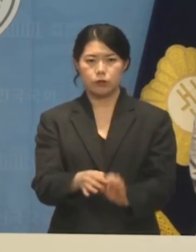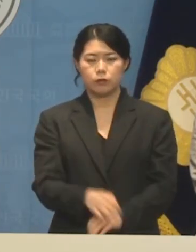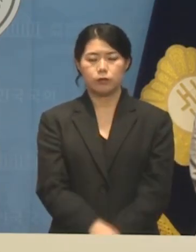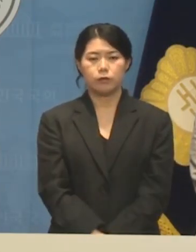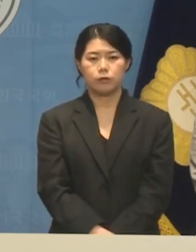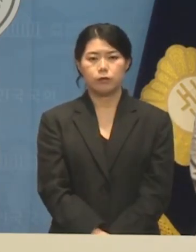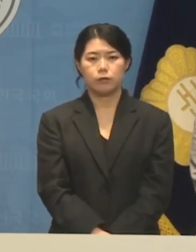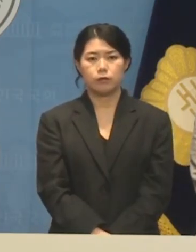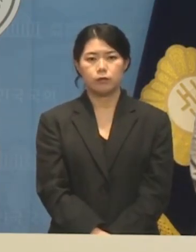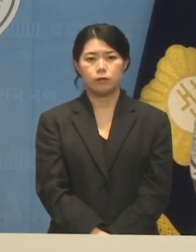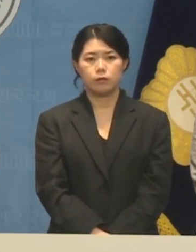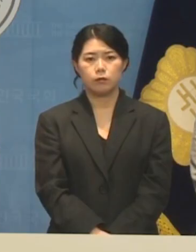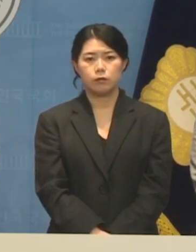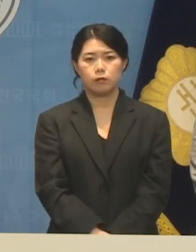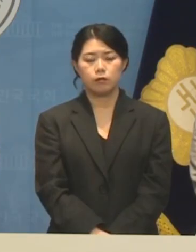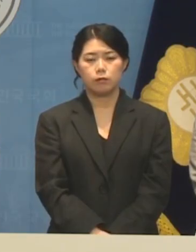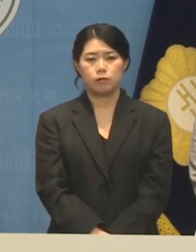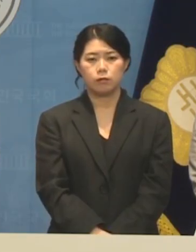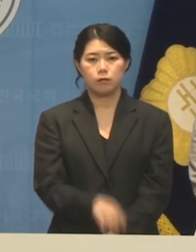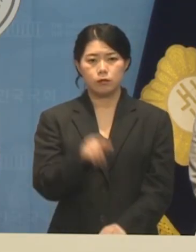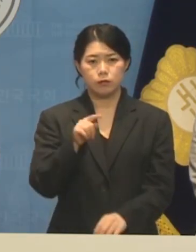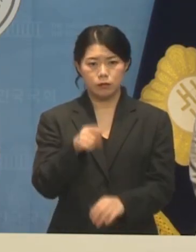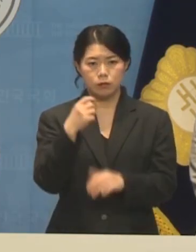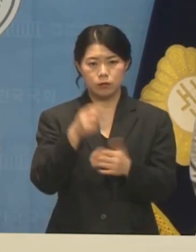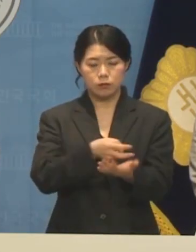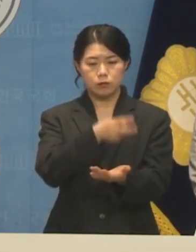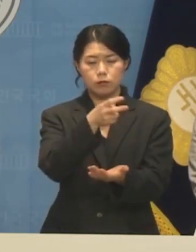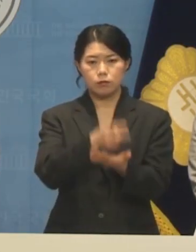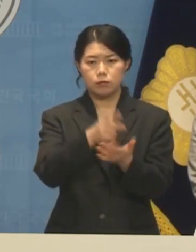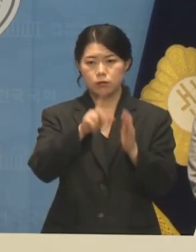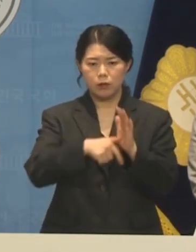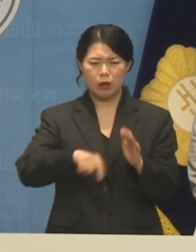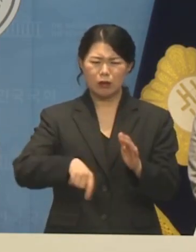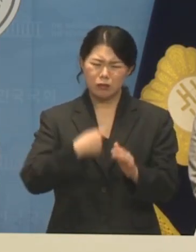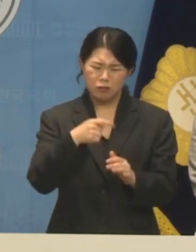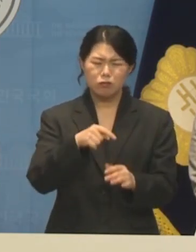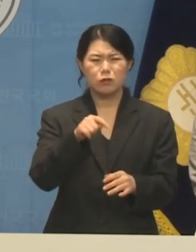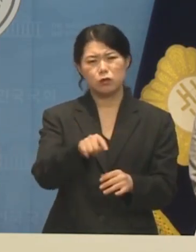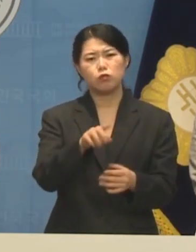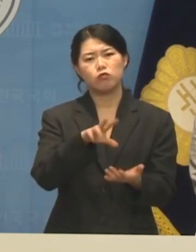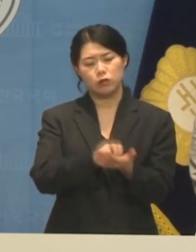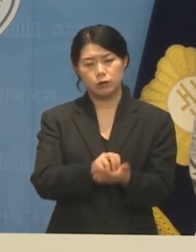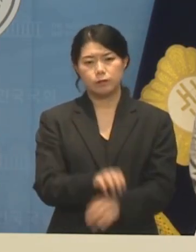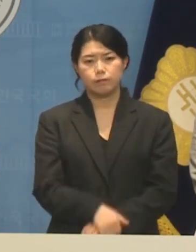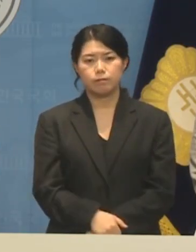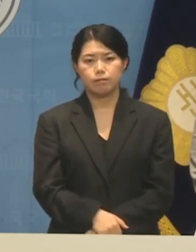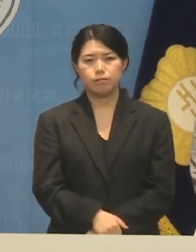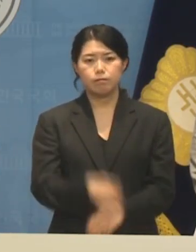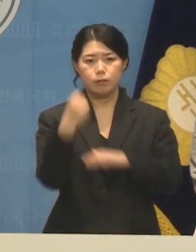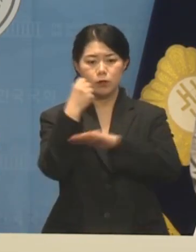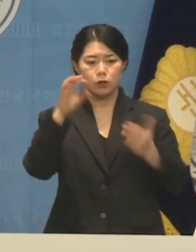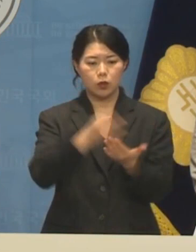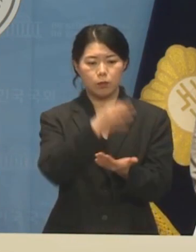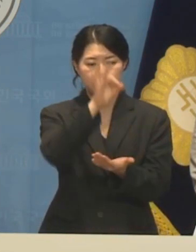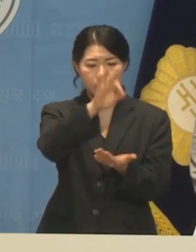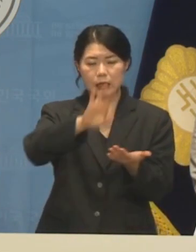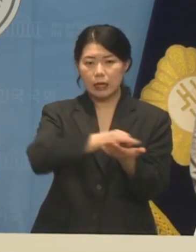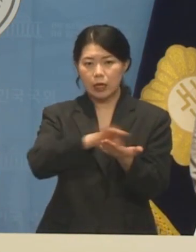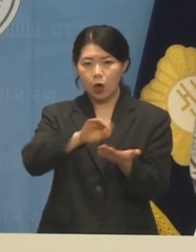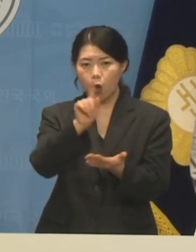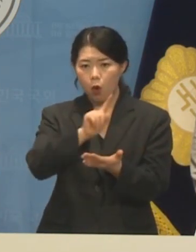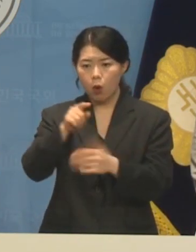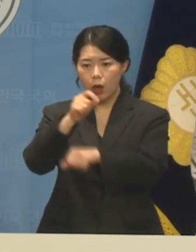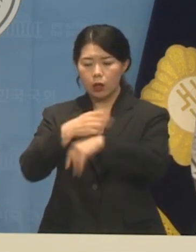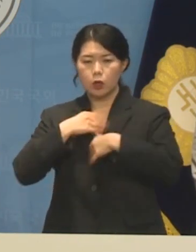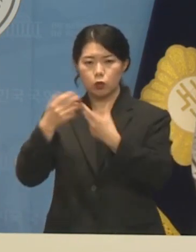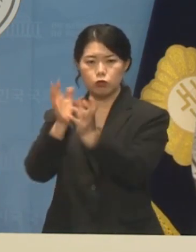상황이다. 지자체의 기준인건비 산정 제도 자체도 문제이다. 먼저 기준인건비 산정은 행정안전부